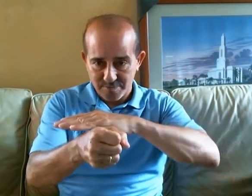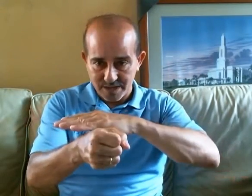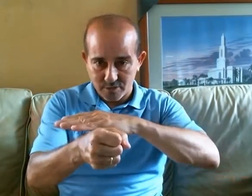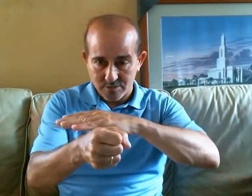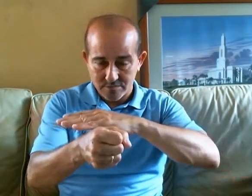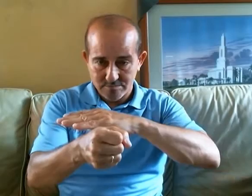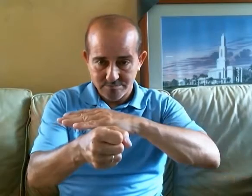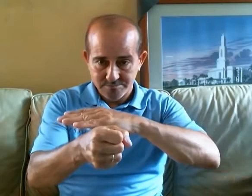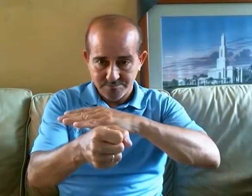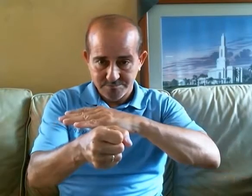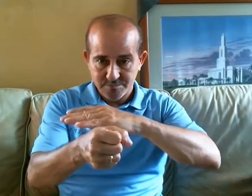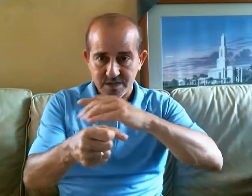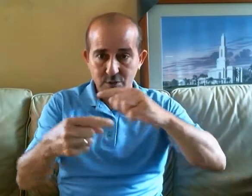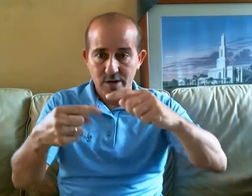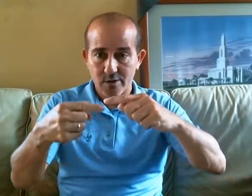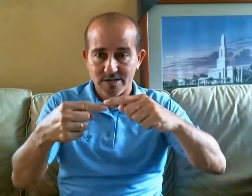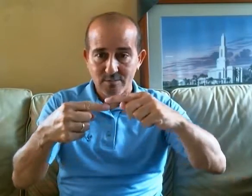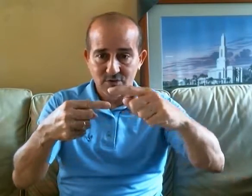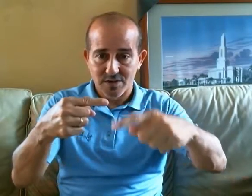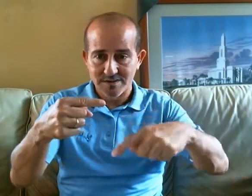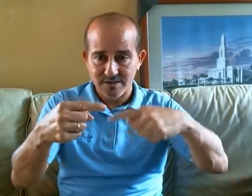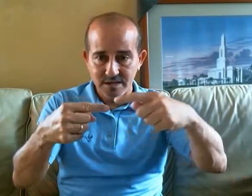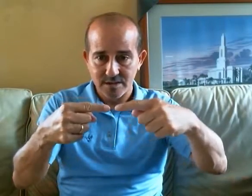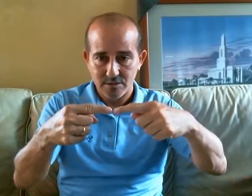completo, y luego hacemos ciclo.